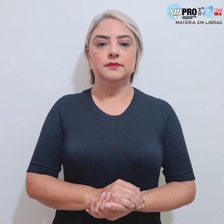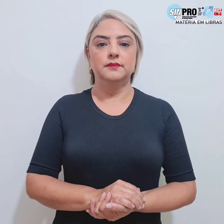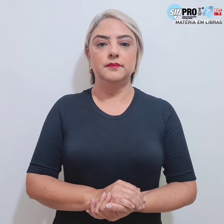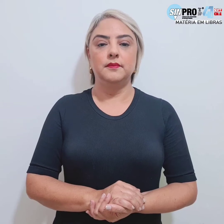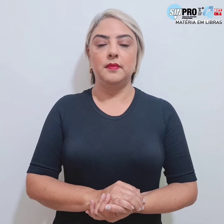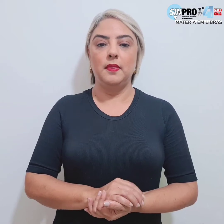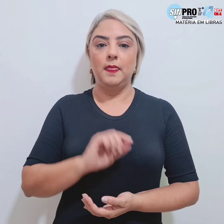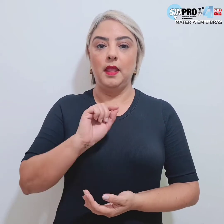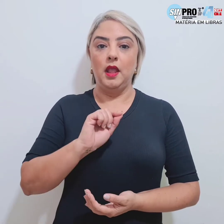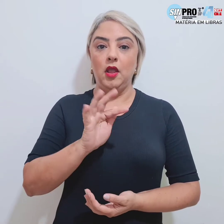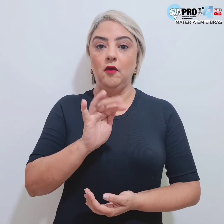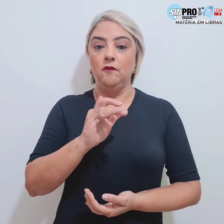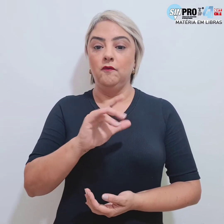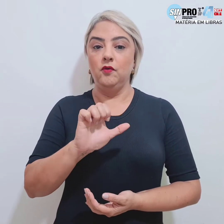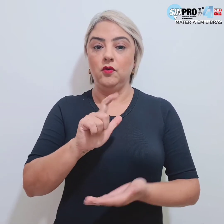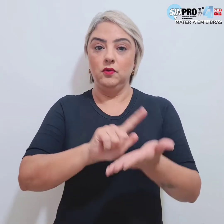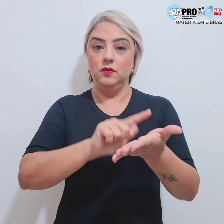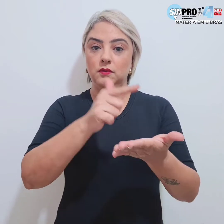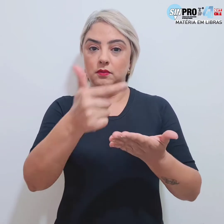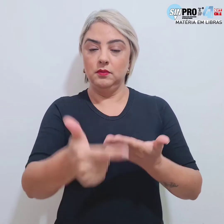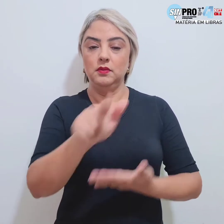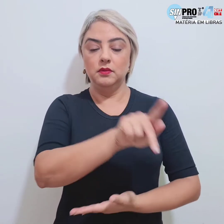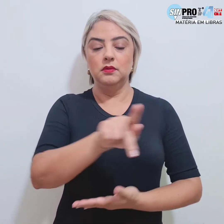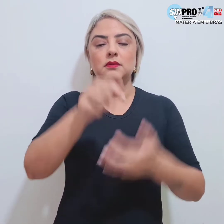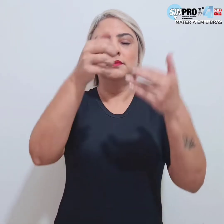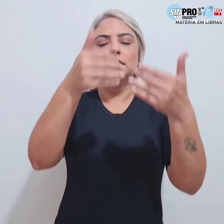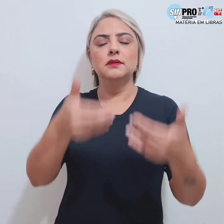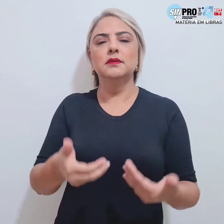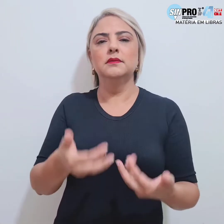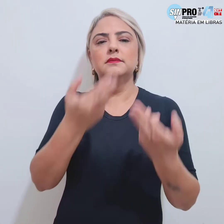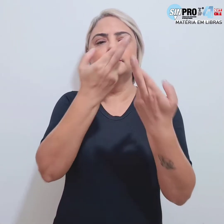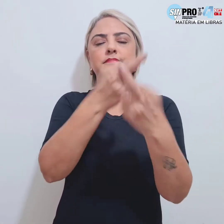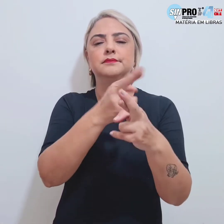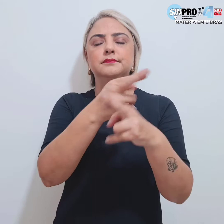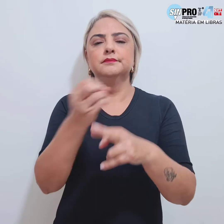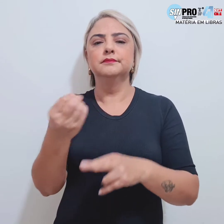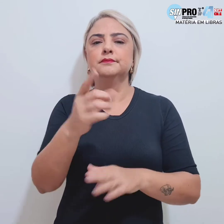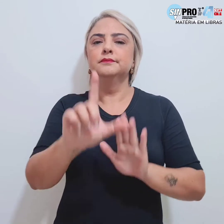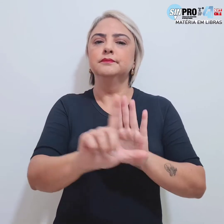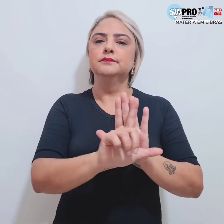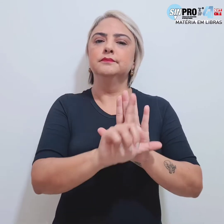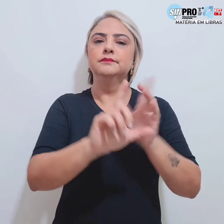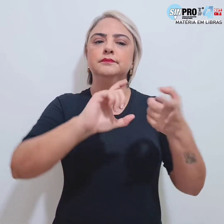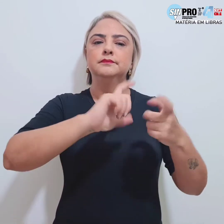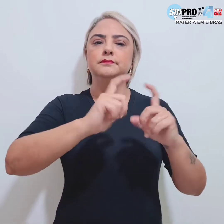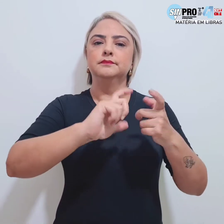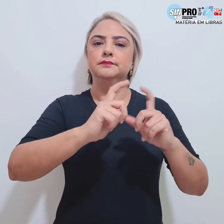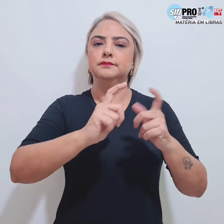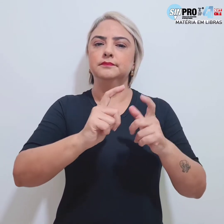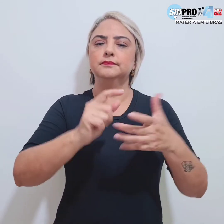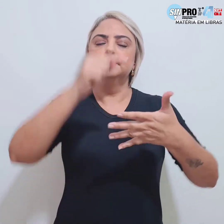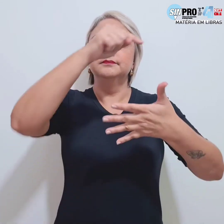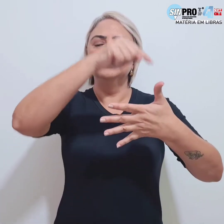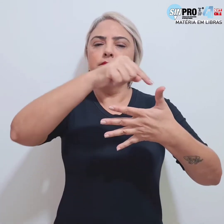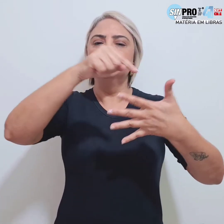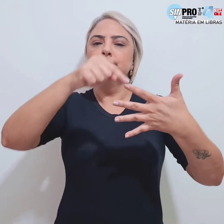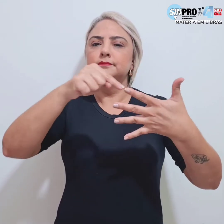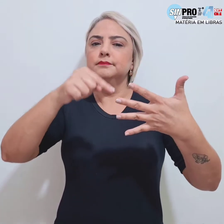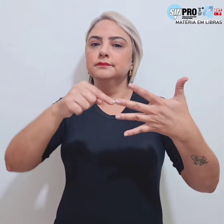Folha do professor explica a reforma administrativa ponto a ponto. Neste